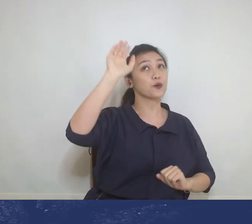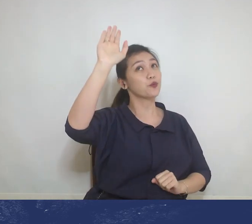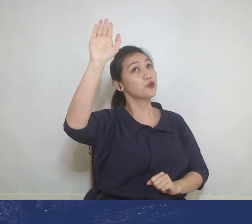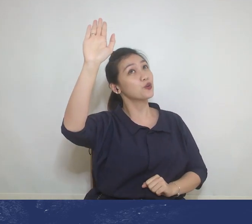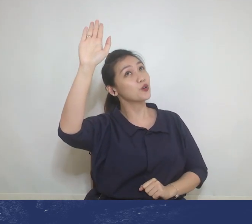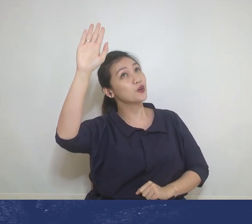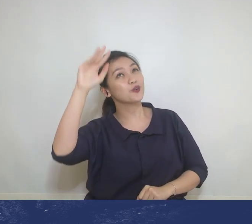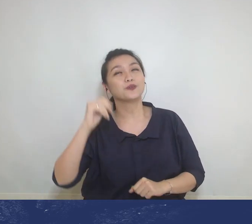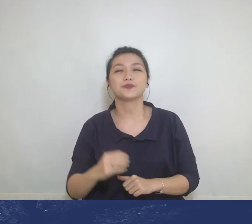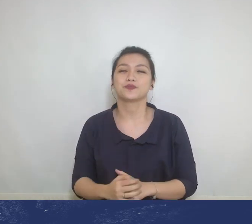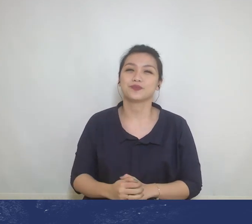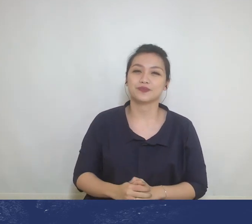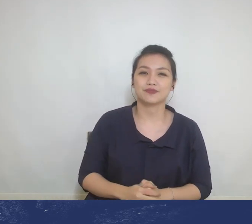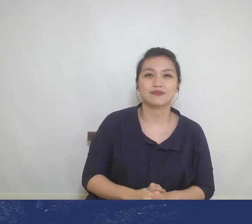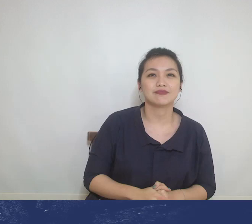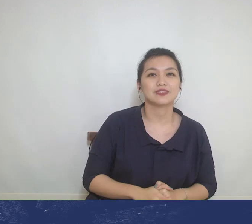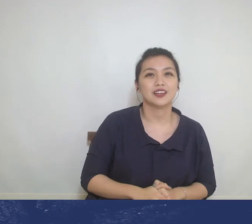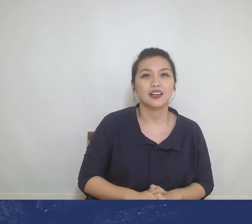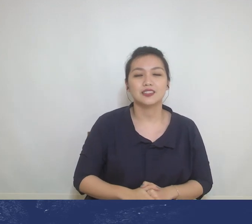dekat di hatimu